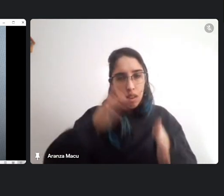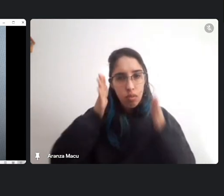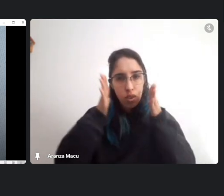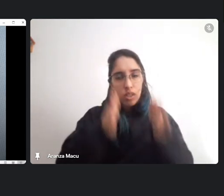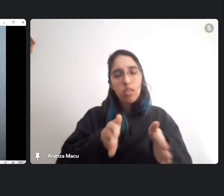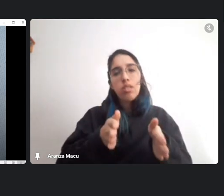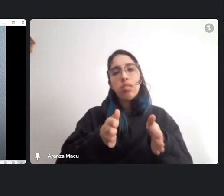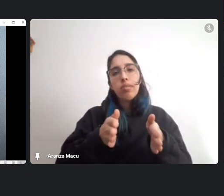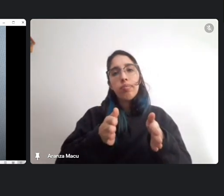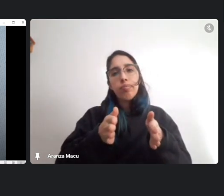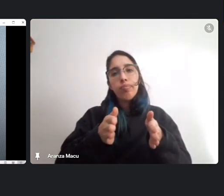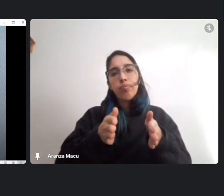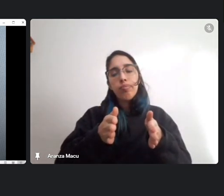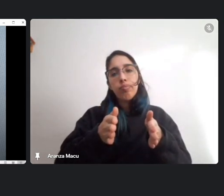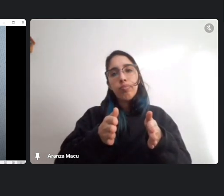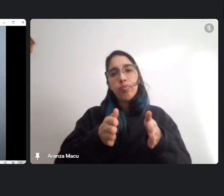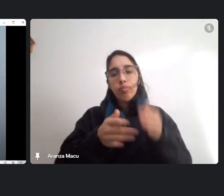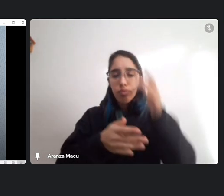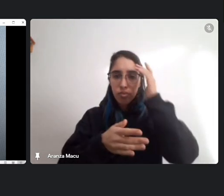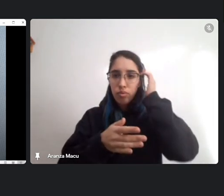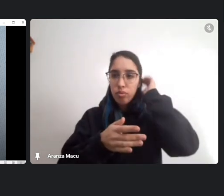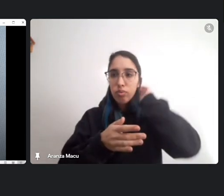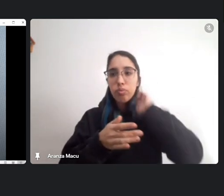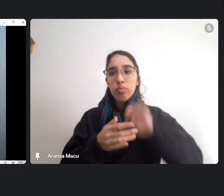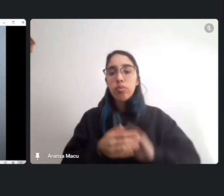acción. ¿Sí? Debe focalizarse en qué.